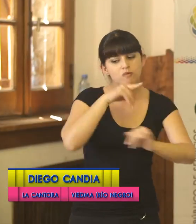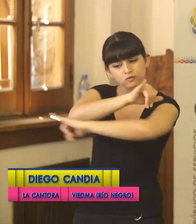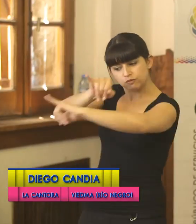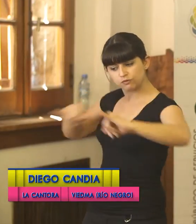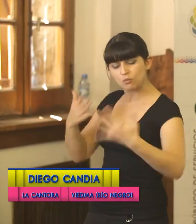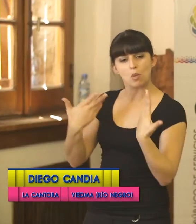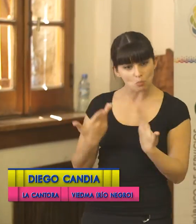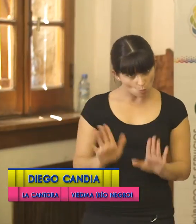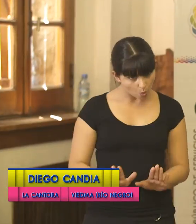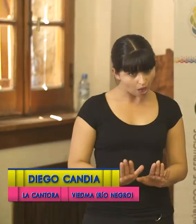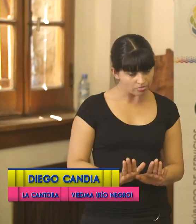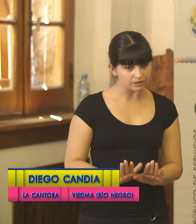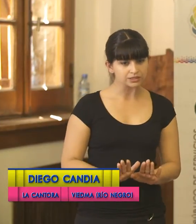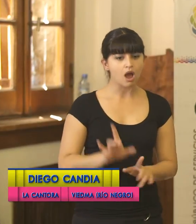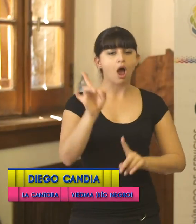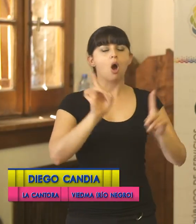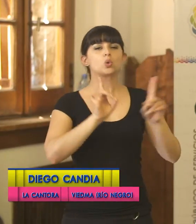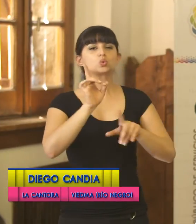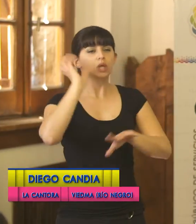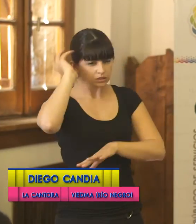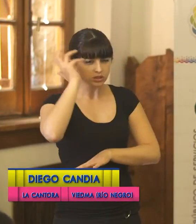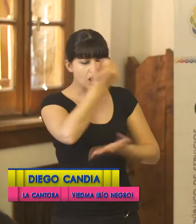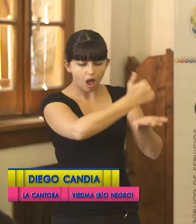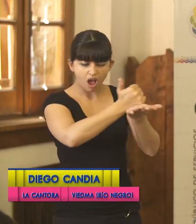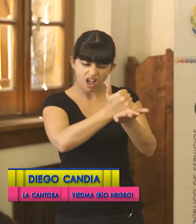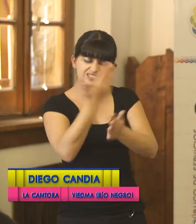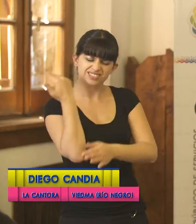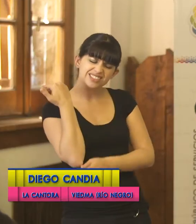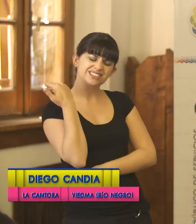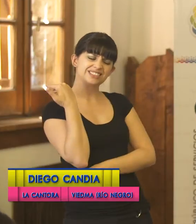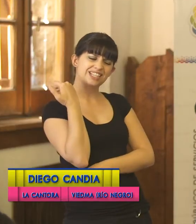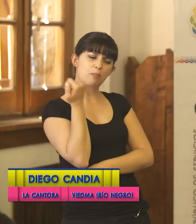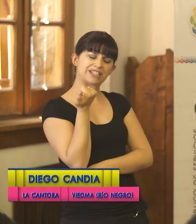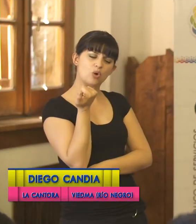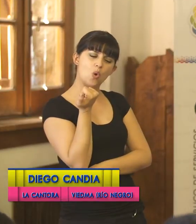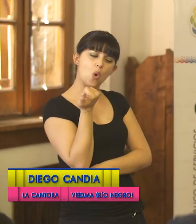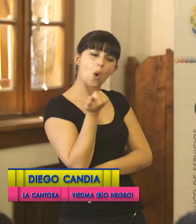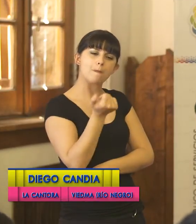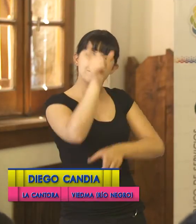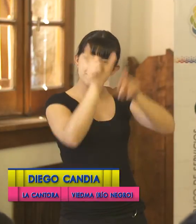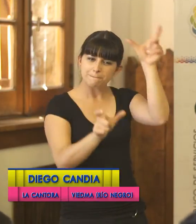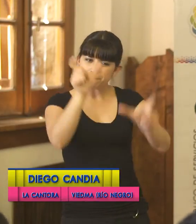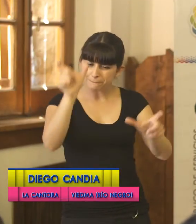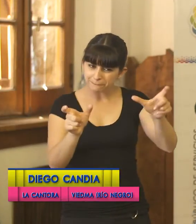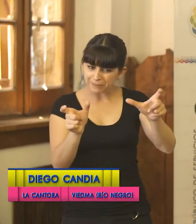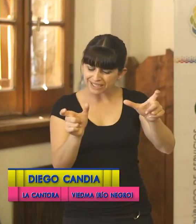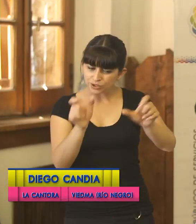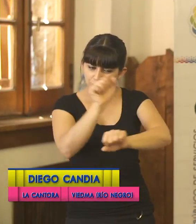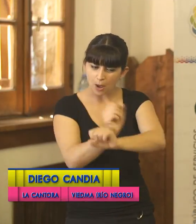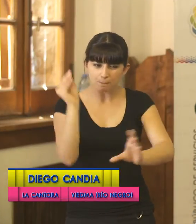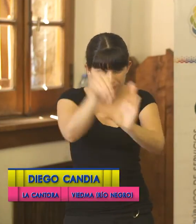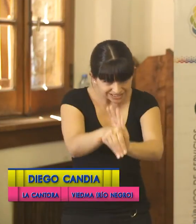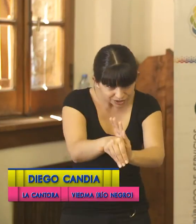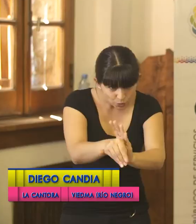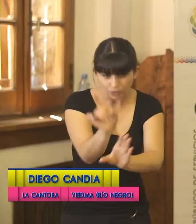algunos testimonios de radios pero no desde los compañeros presos sino siempre manipulados por